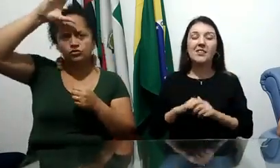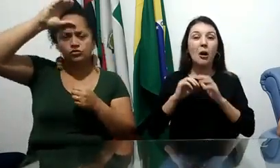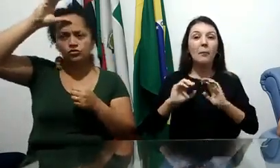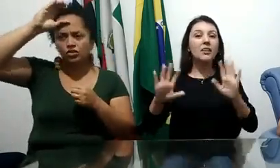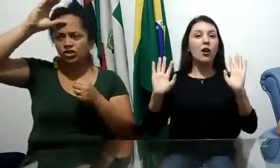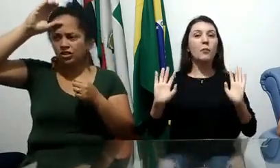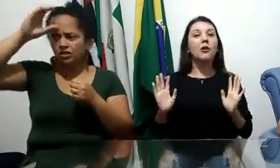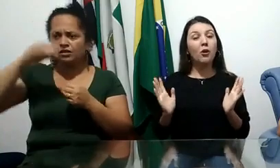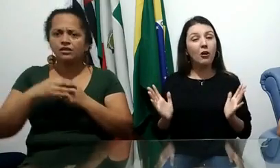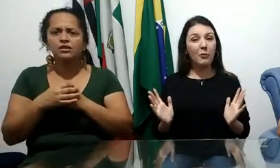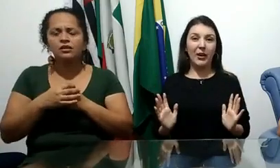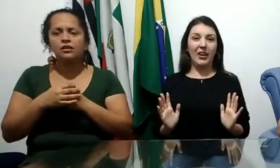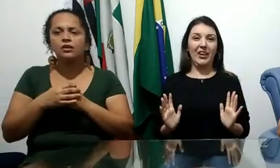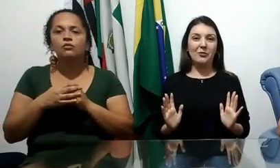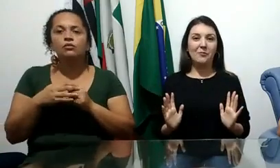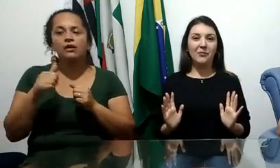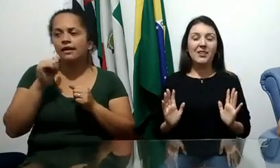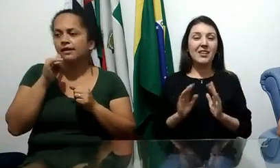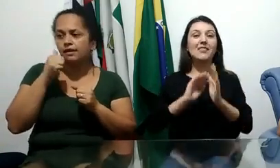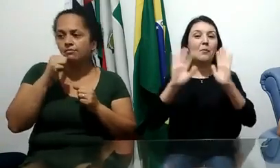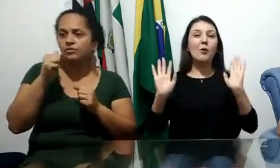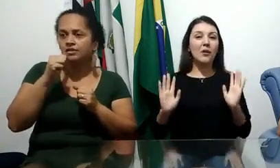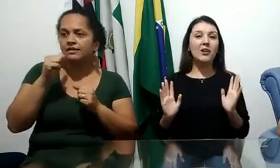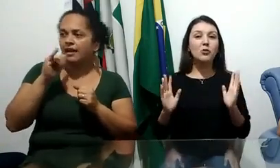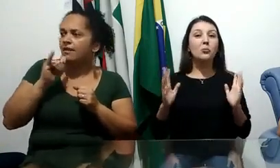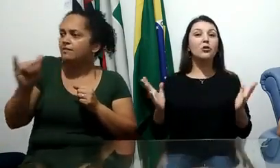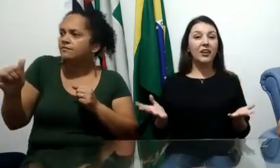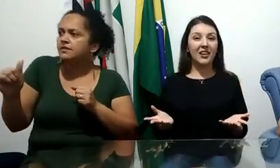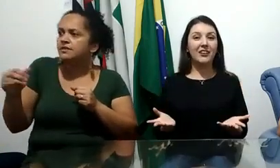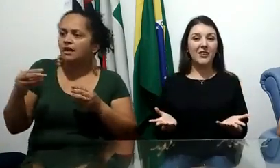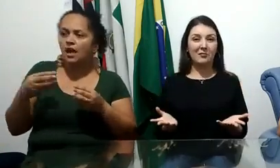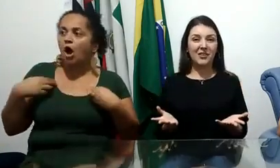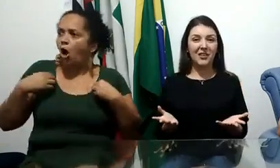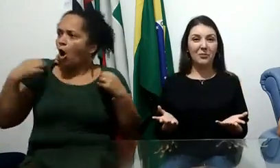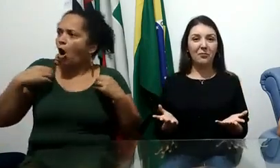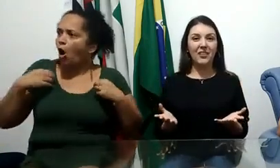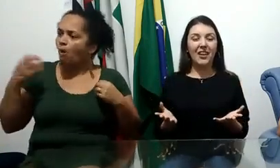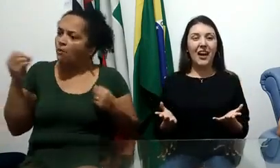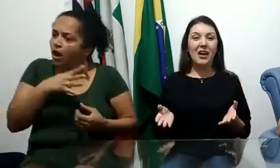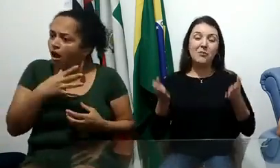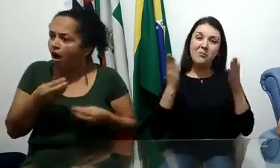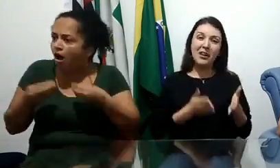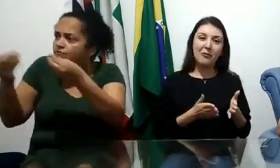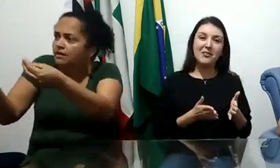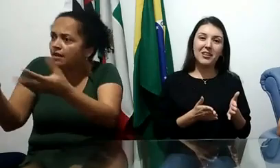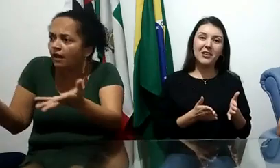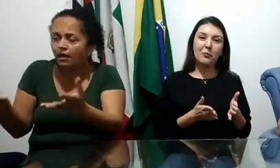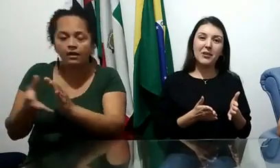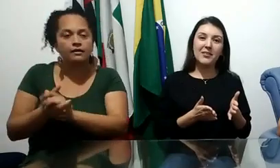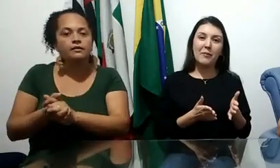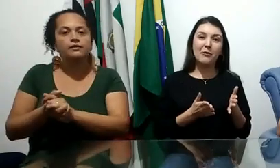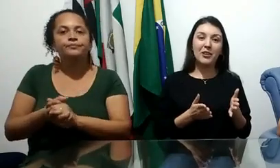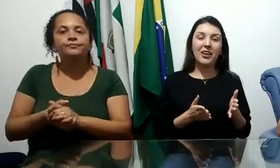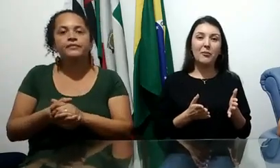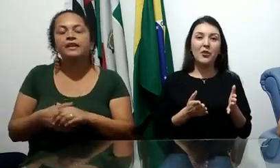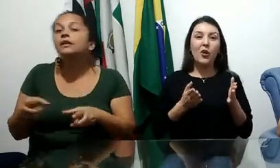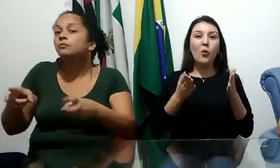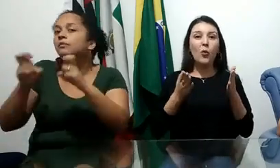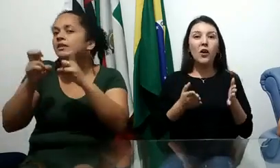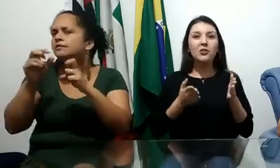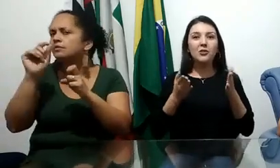ele assim, manda roupa nova para ele, sem saber ao menos o porquê que ele estava assim. Aí a primeira coisa que eu percebo é o